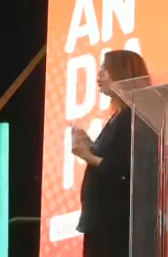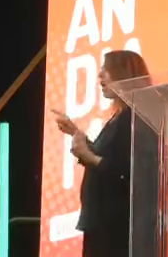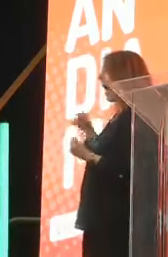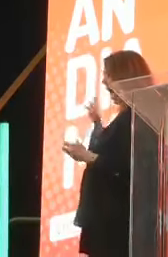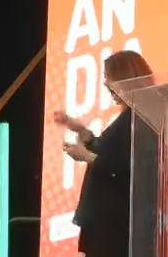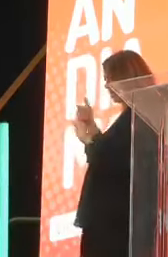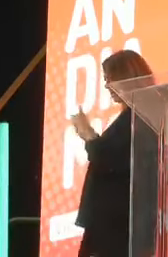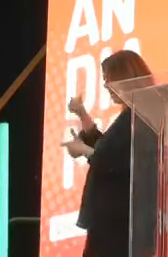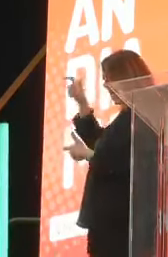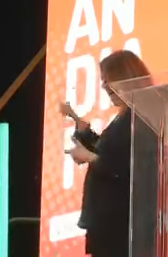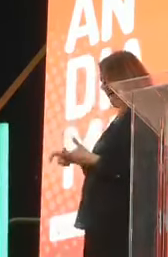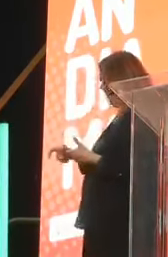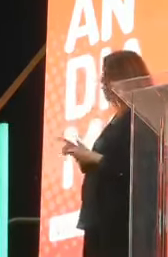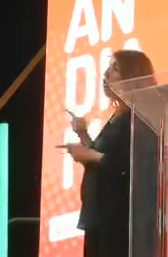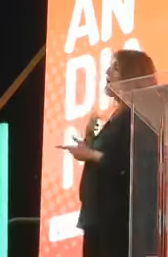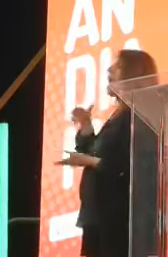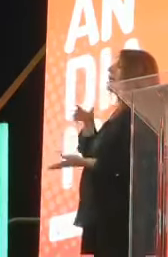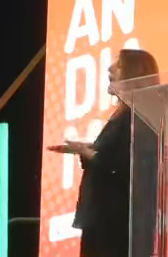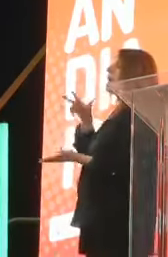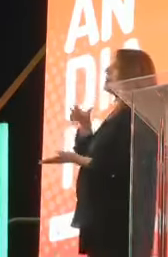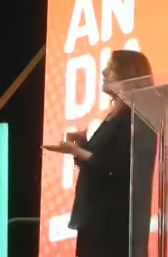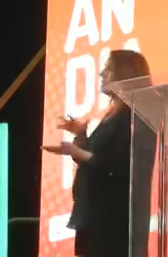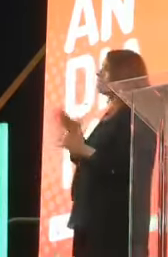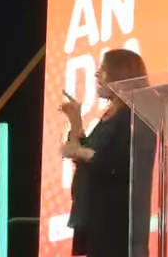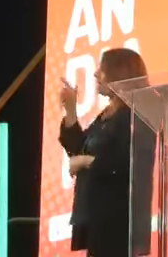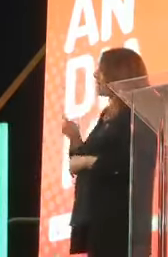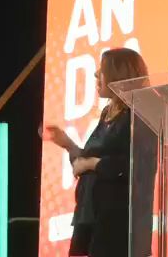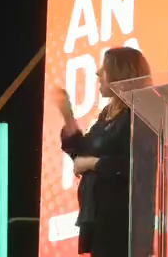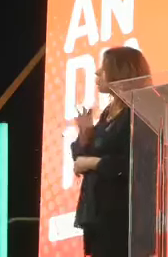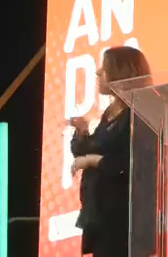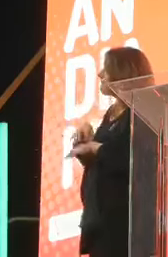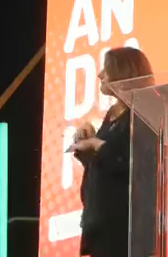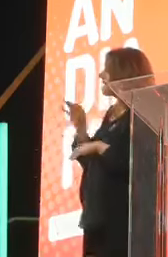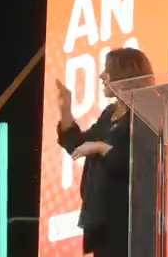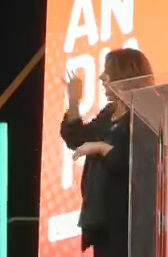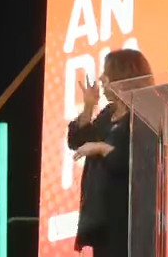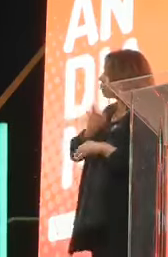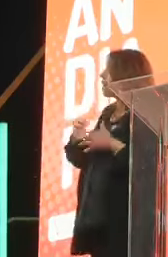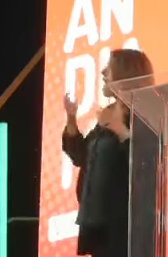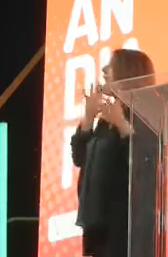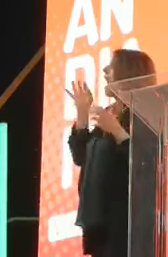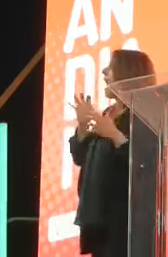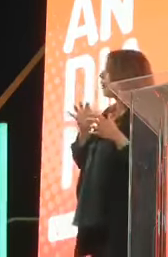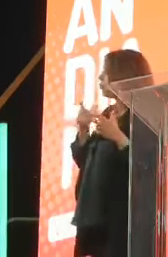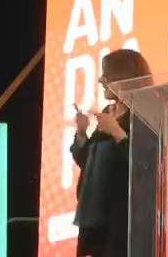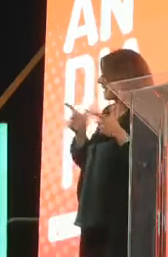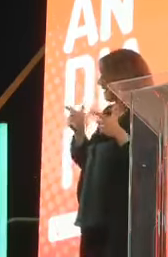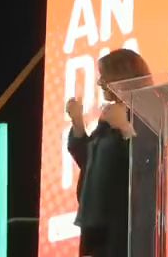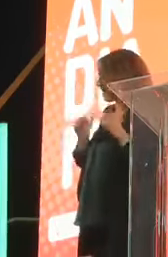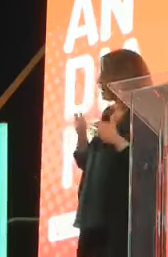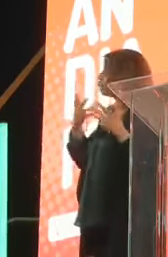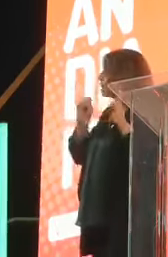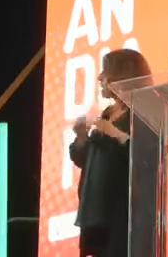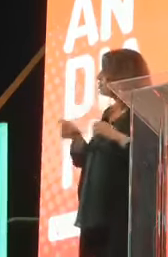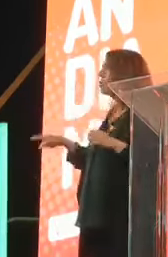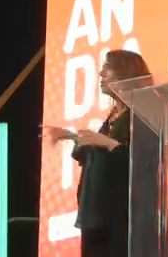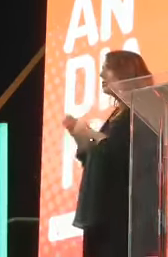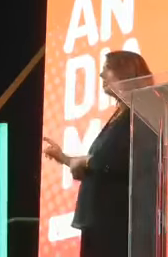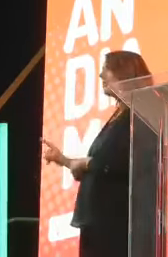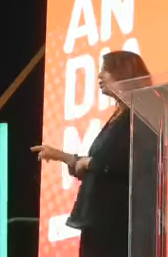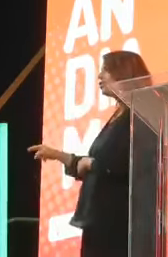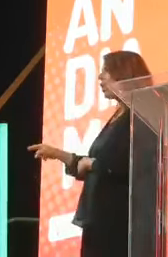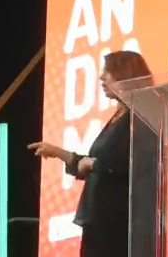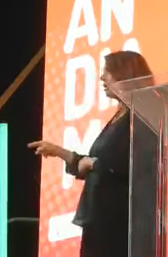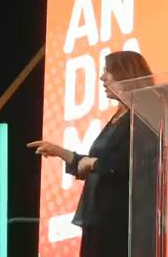accuse, perché siamo tutti garantisti, ma in Italia e in Europa ministri si sono dimessi per accuse meno gravi. E non hanno detto una parola